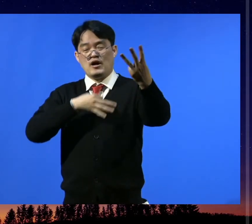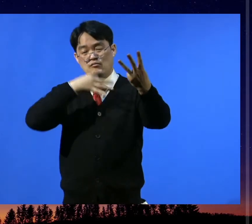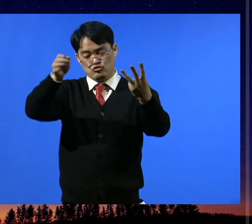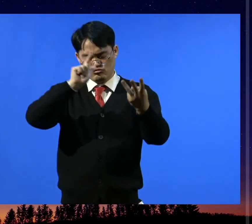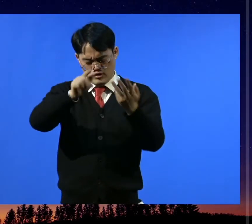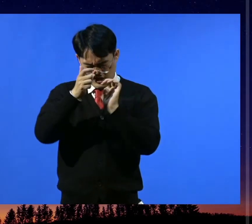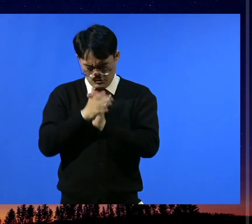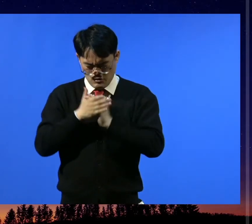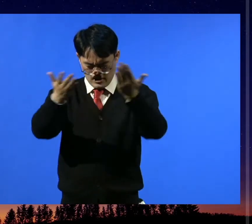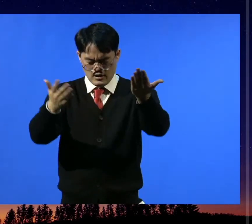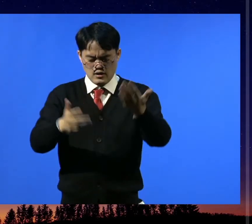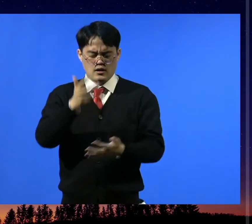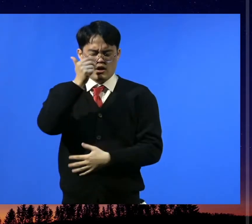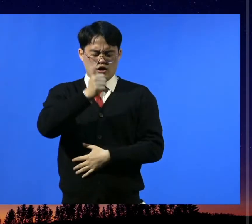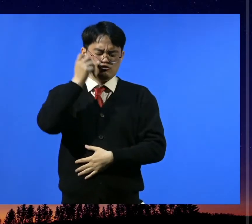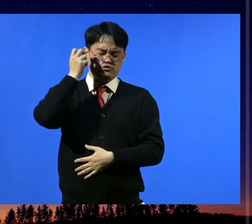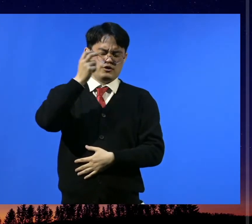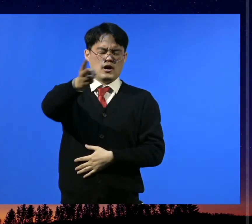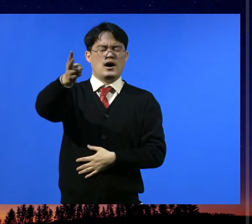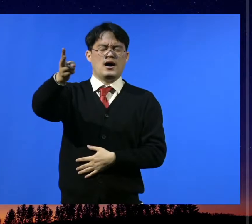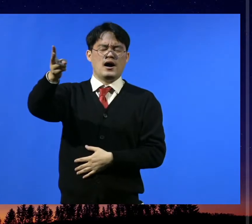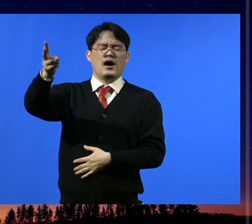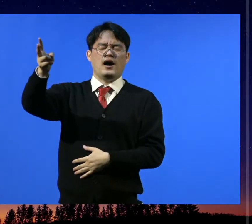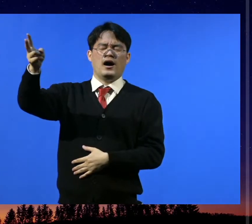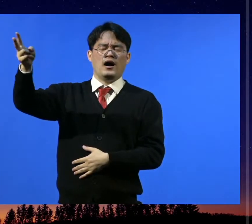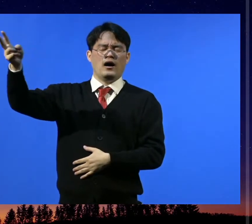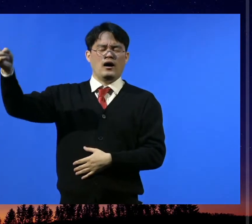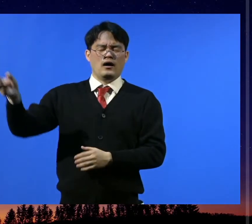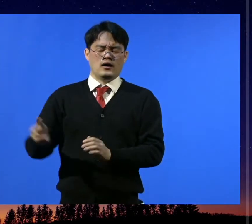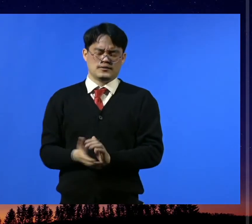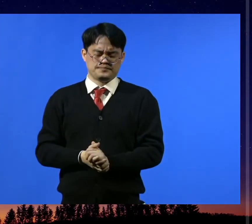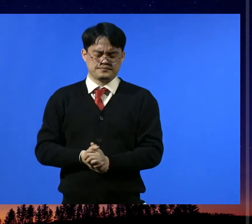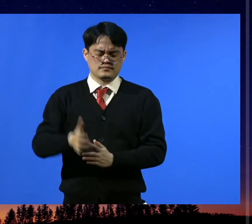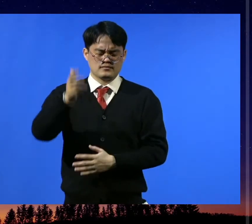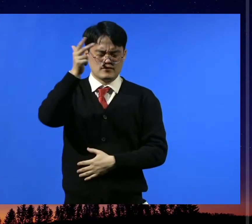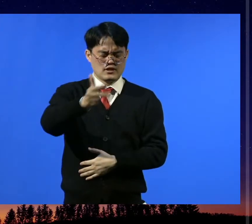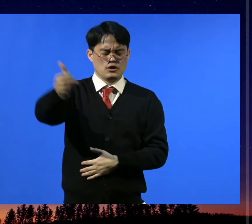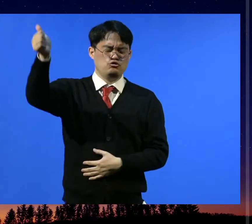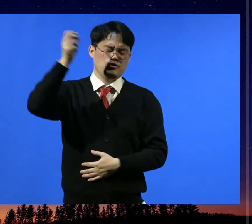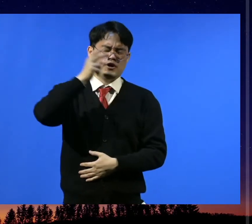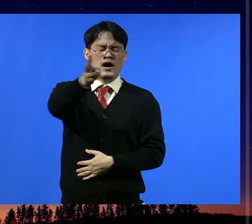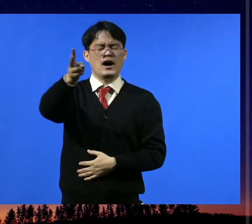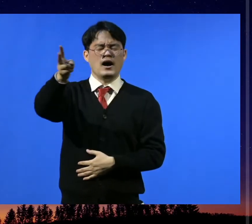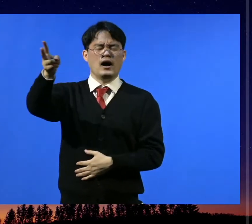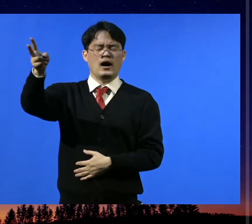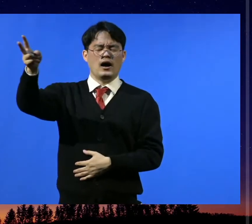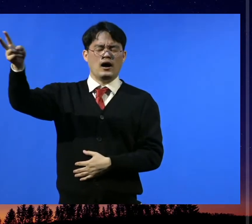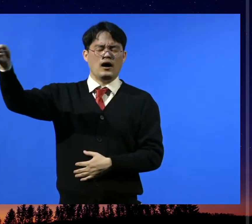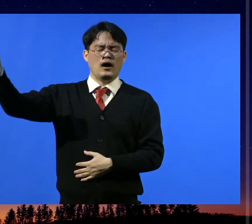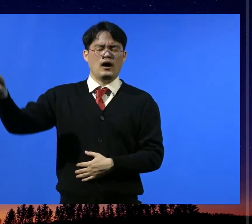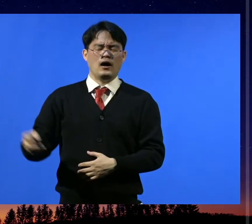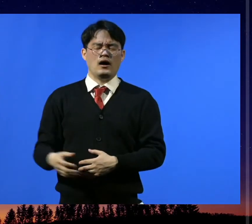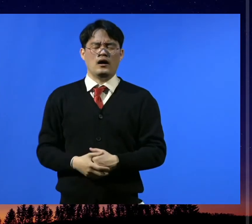기도하며 나가도록 하겠습니다. 주여, 주여.